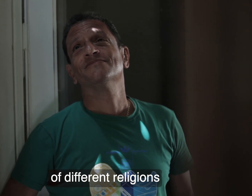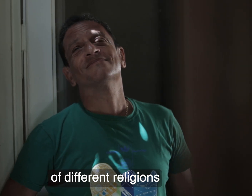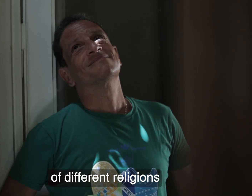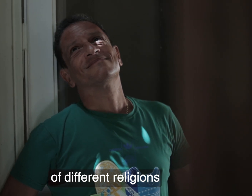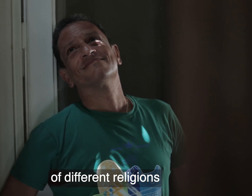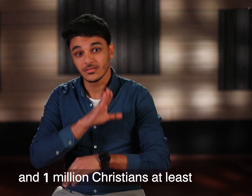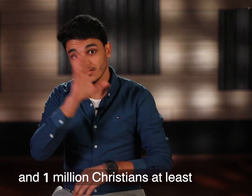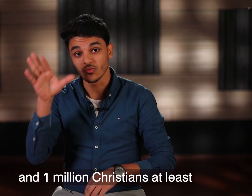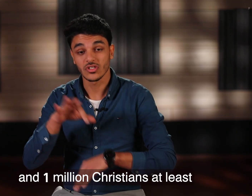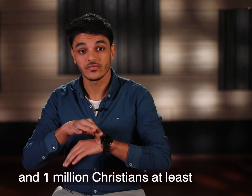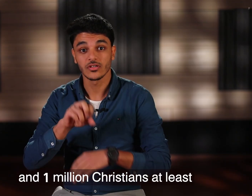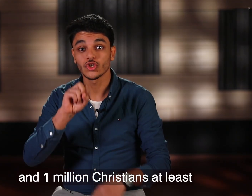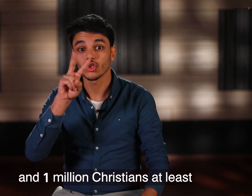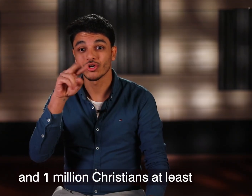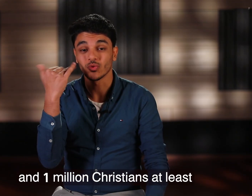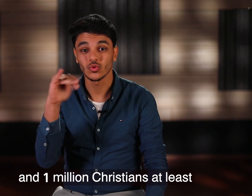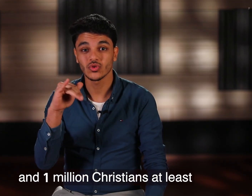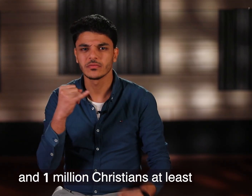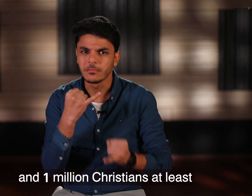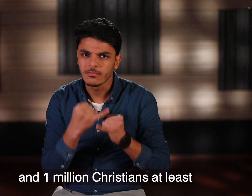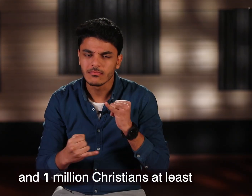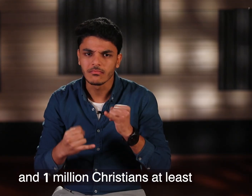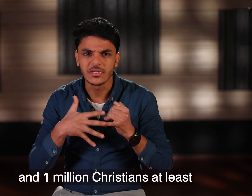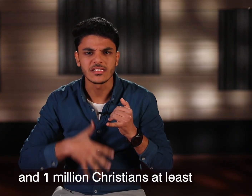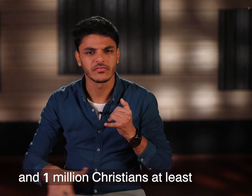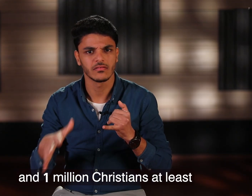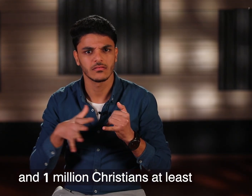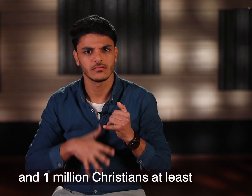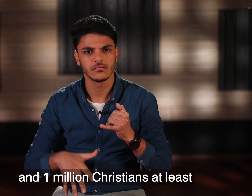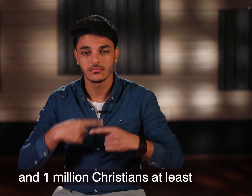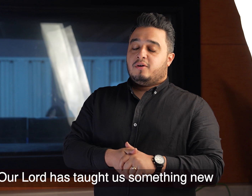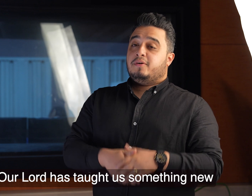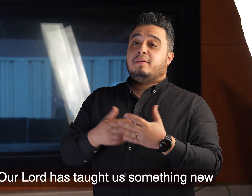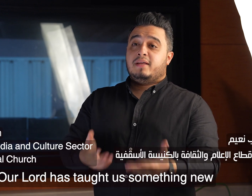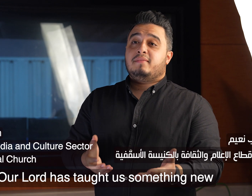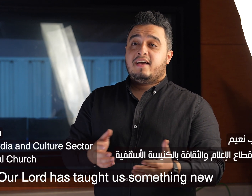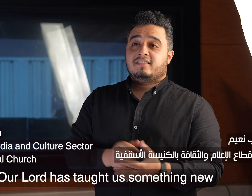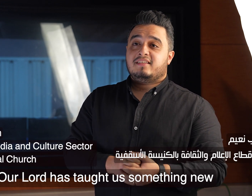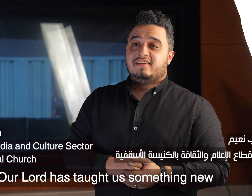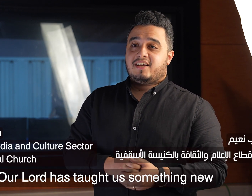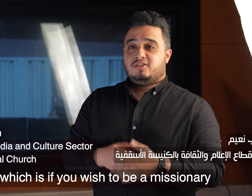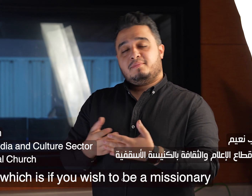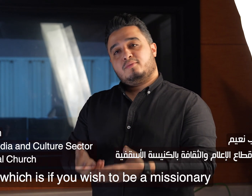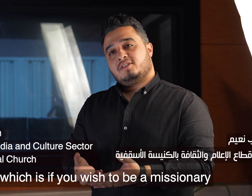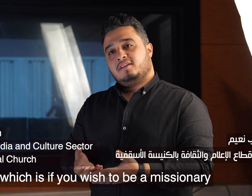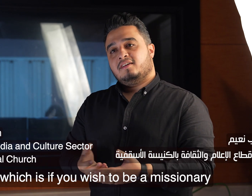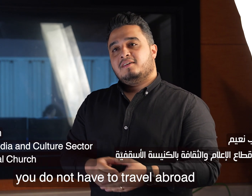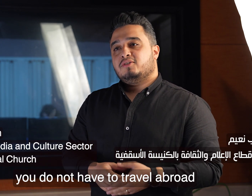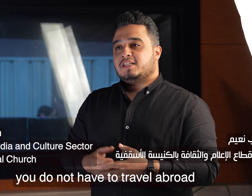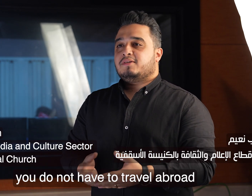الديانات ما يقرب من مليون مسيحي على الأقل ربنا كان بعلمنا هاية جديدة إنك عشان تبقى مرسل مش هازم